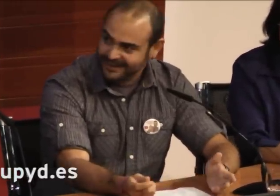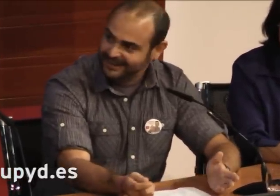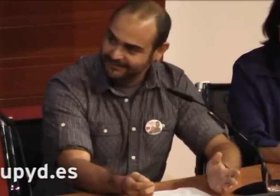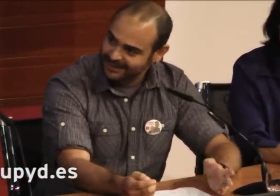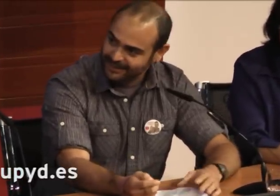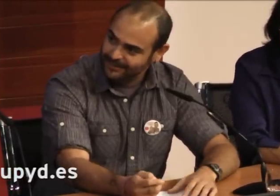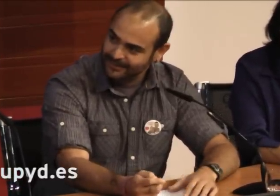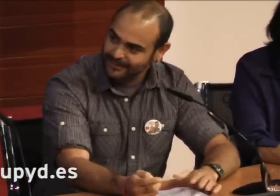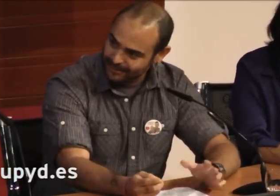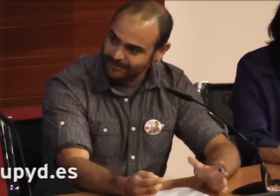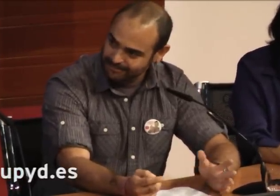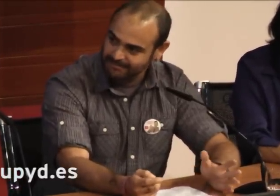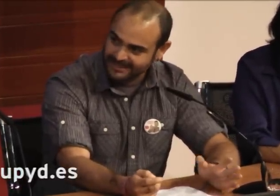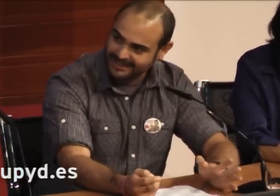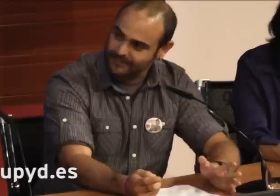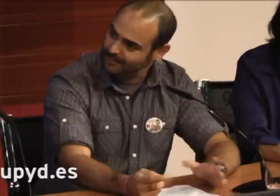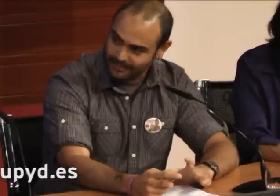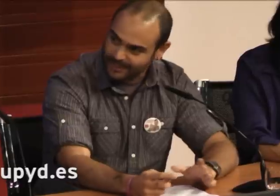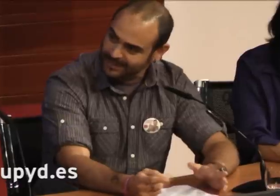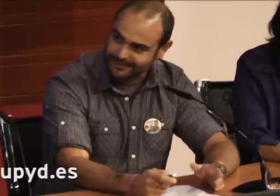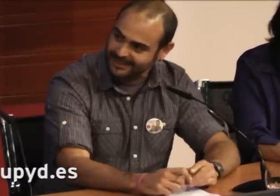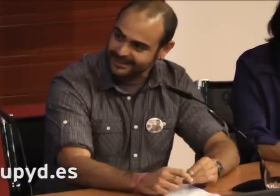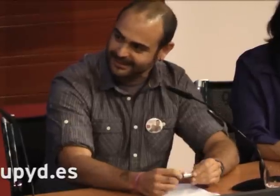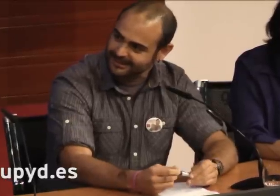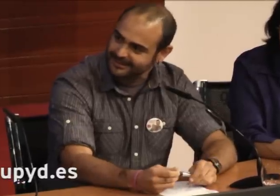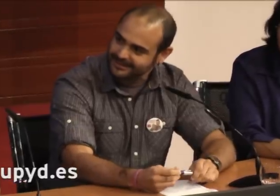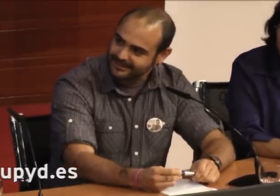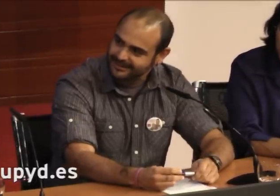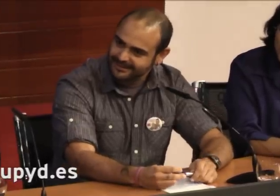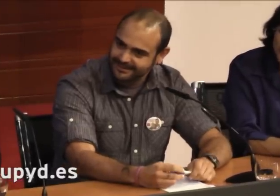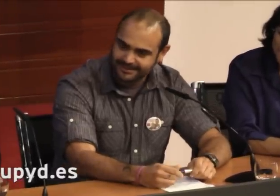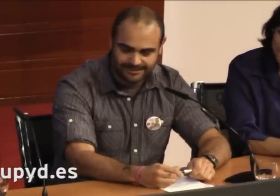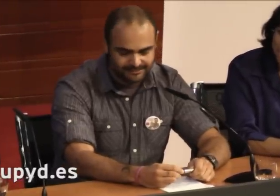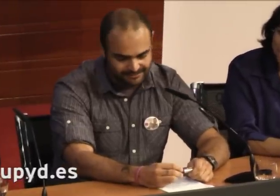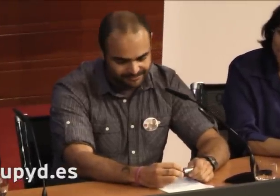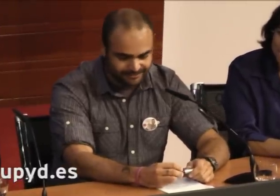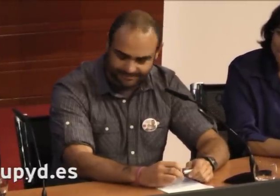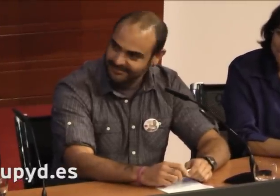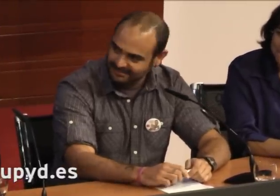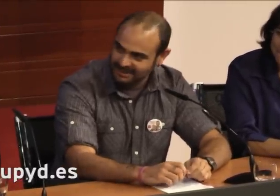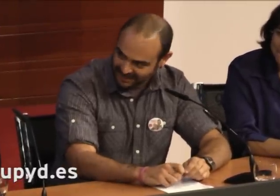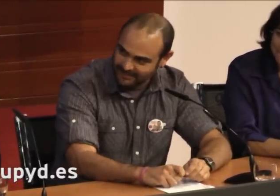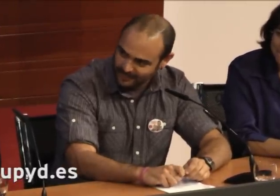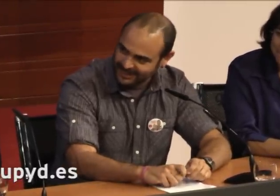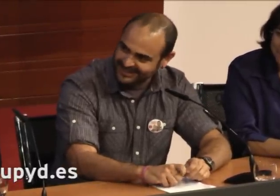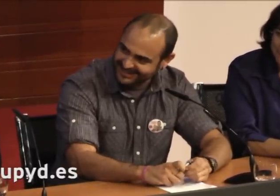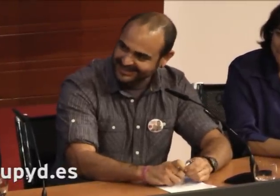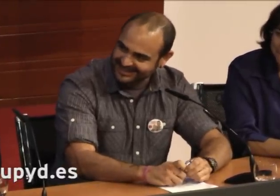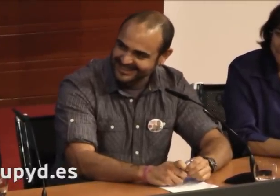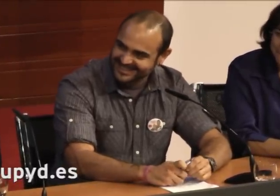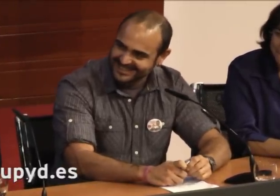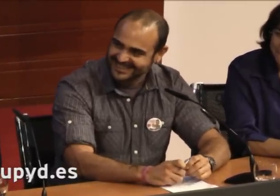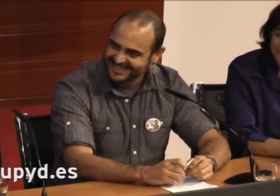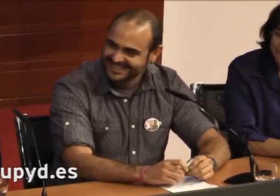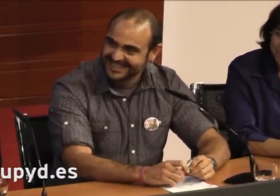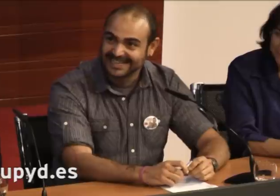nada, la verdad es que es un trabajo bastante duro, pero muy apasionante. ¿Cuántas horas le dedicas tú al partido, más o menos? La verdad es que muchas, ¿eh? Bueno,